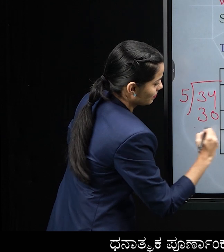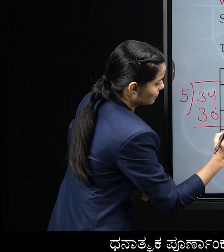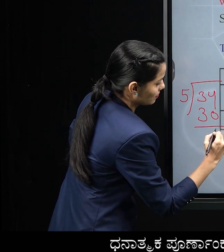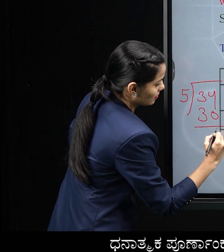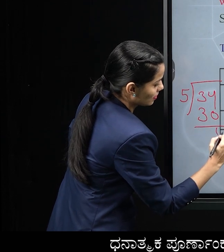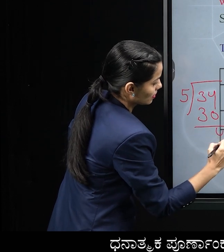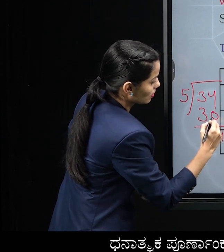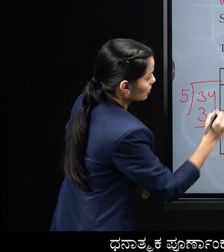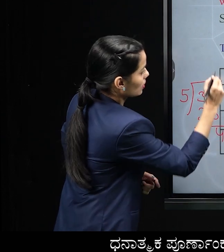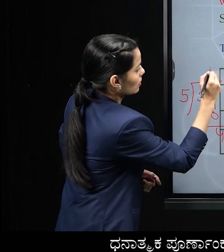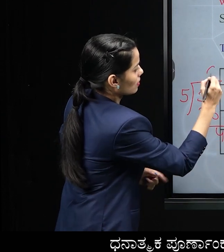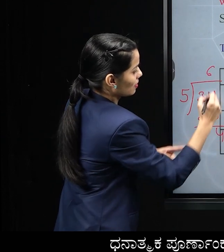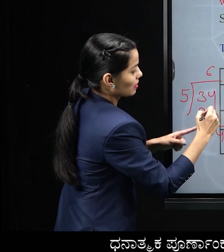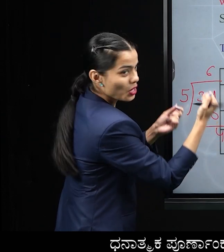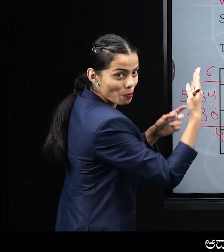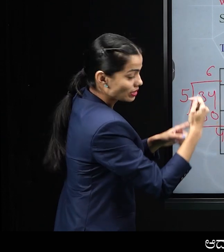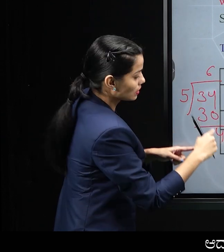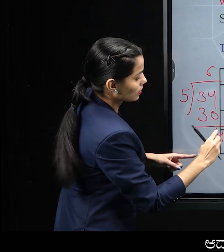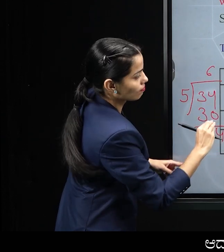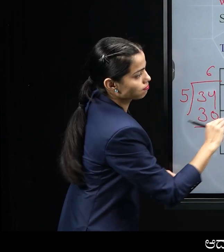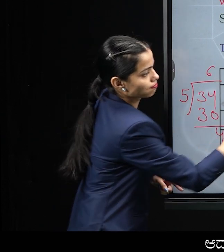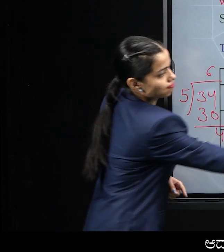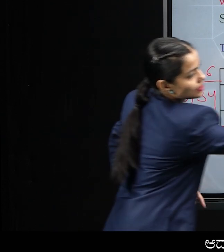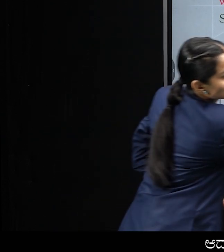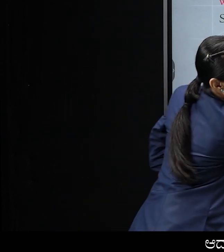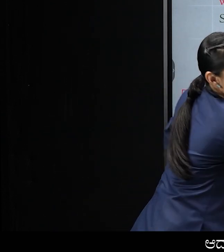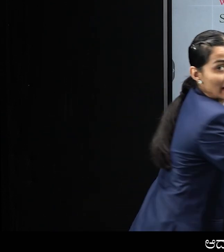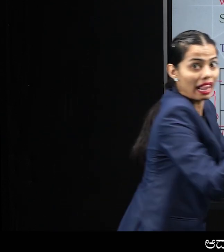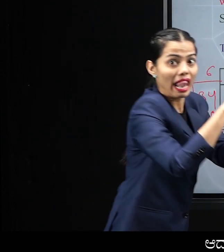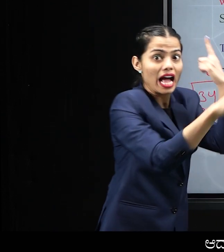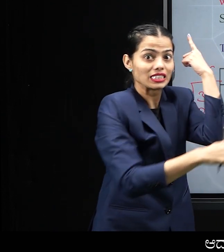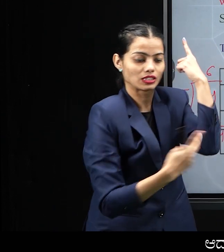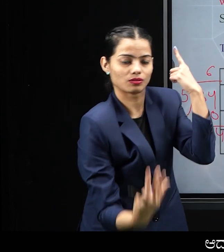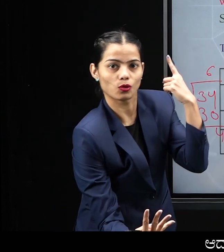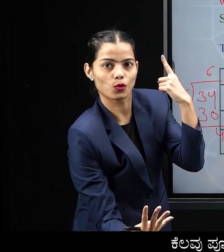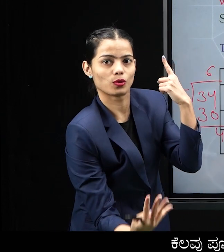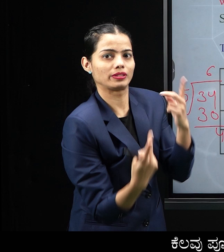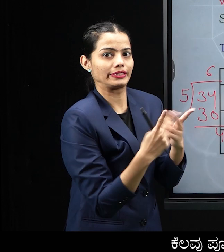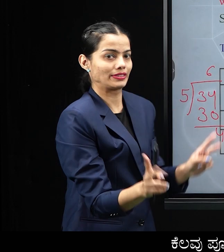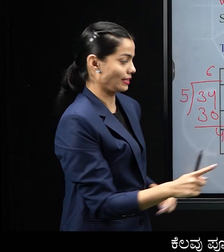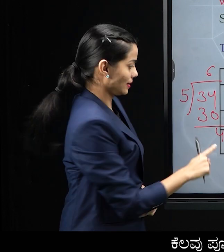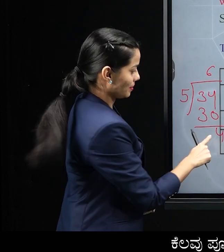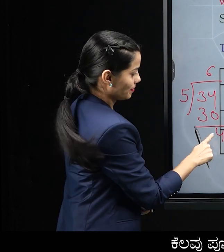ಶೇಷವು 0 ಅಥವಾ 1 ಆಗಿರುತ್ತದೆ. ಆದ್ದರಿಂದ ಯಾವುದೇ ಧನಾತ್ಮಕ ಪೂರ್ಣಾಂಕವು ಕೆಲವು ಪೂರ್ಣಾಂಕದ k